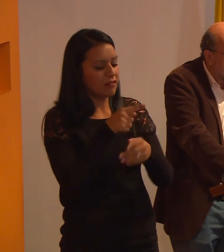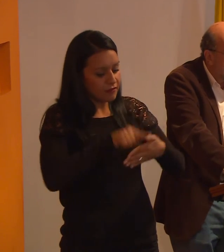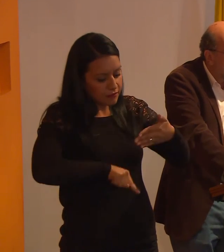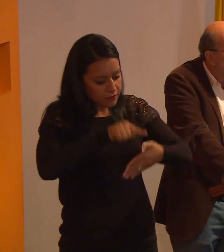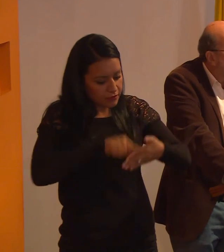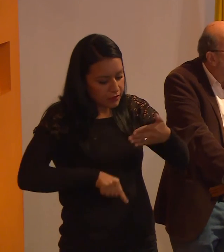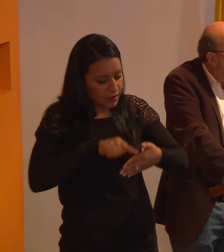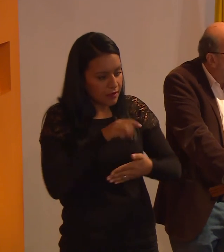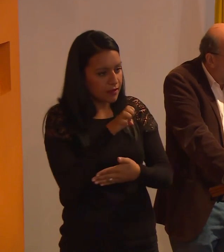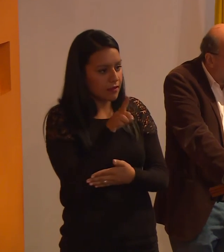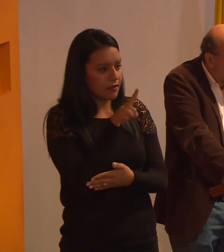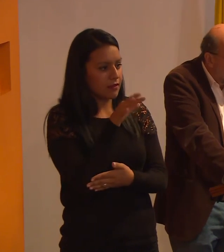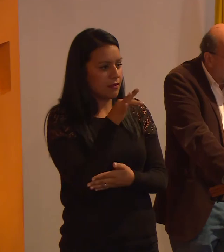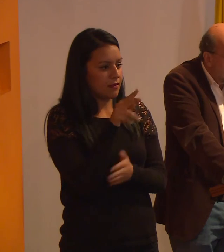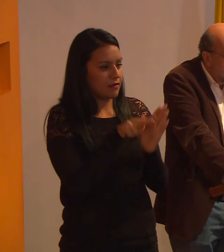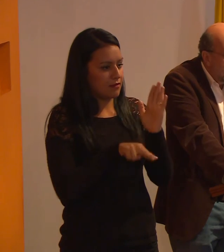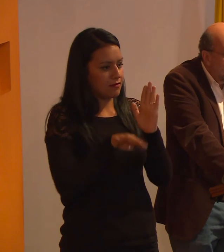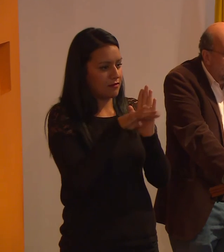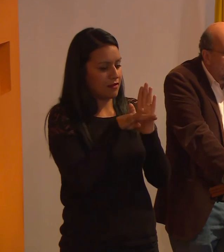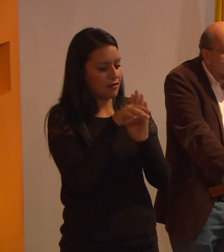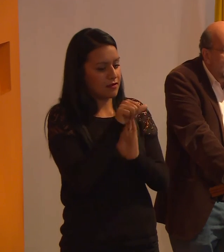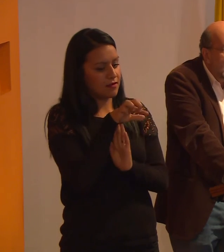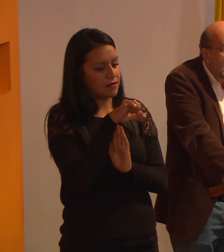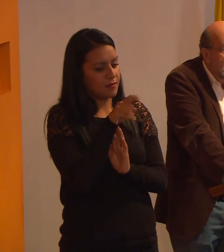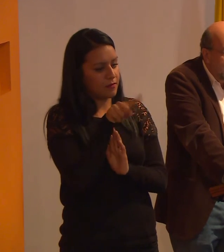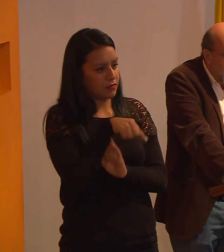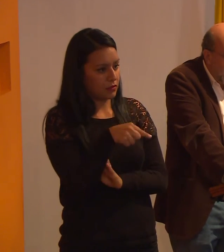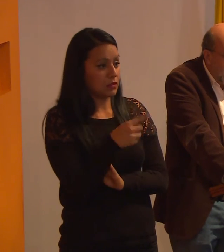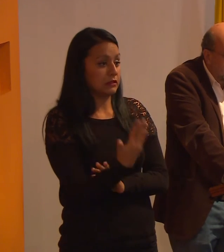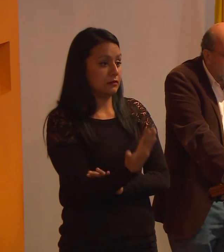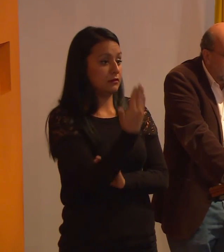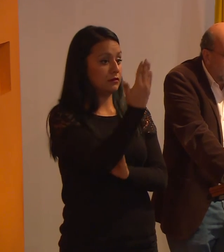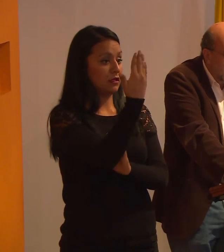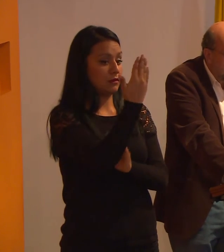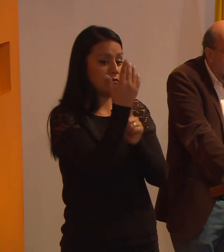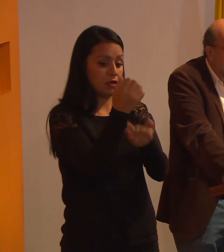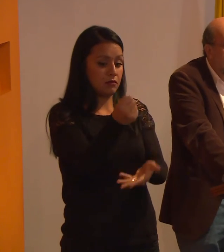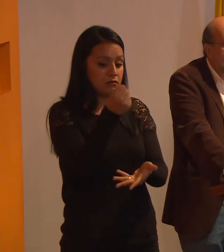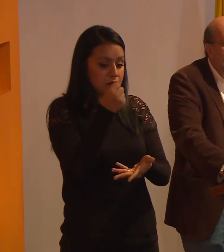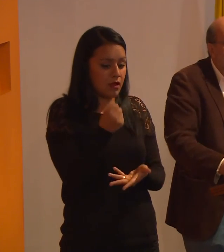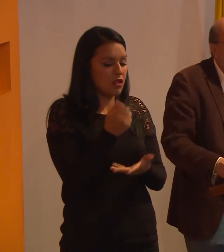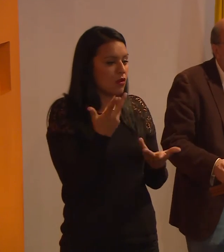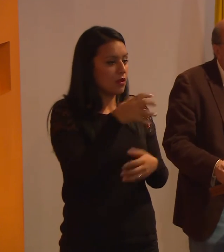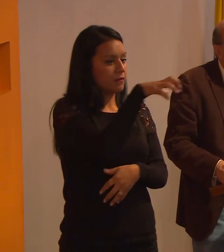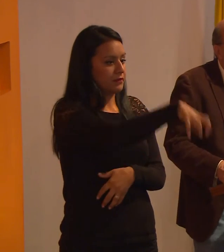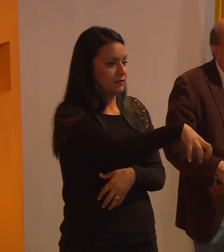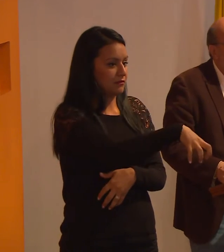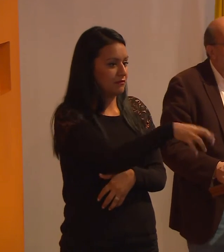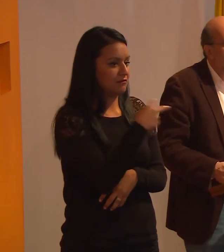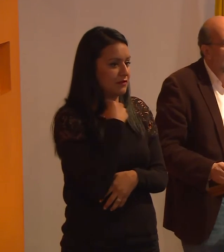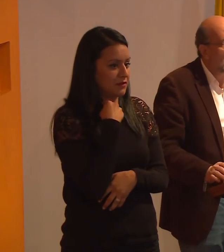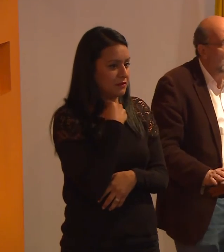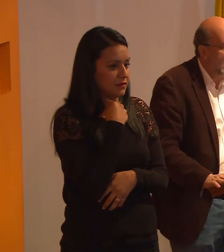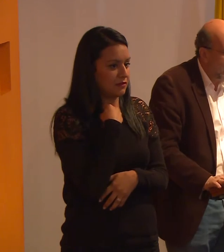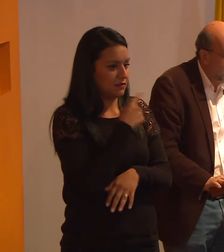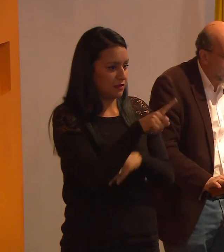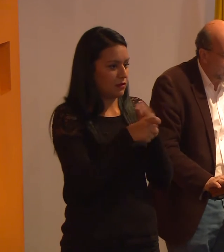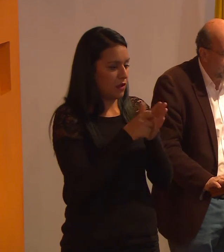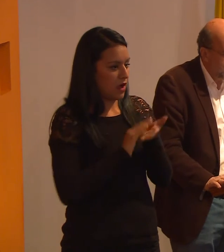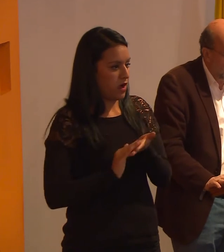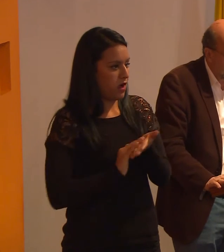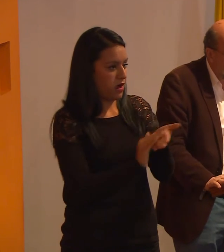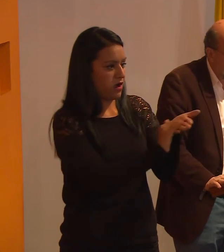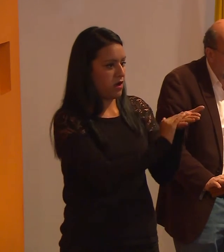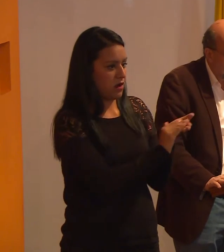firma Standards & Poor's, muy útil para la inversión en Valmaría y el manejo de los